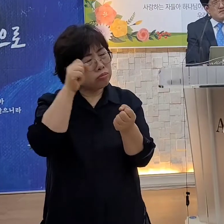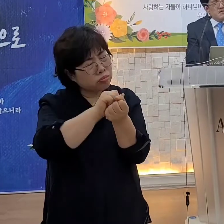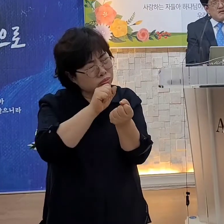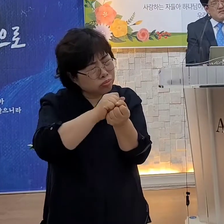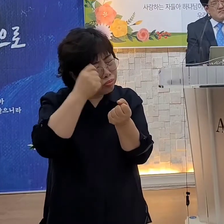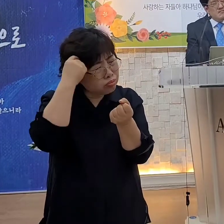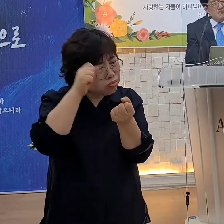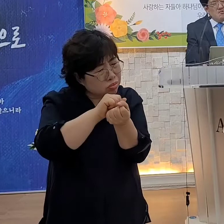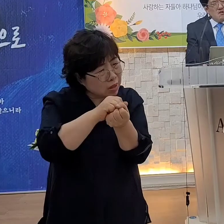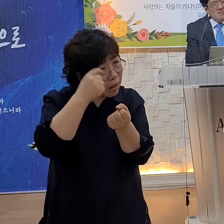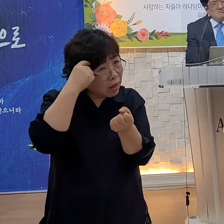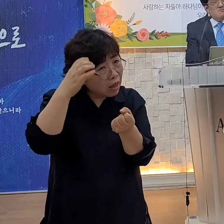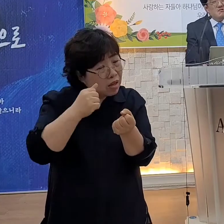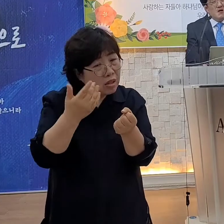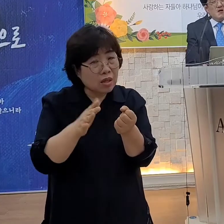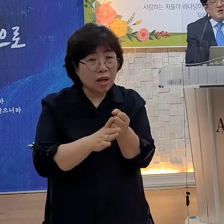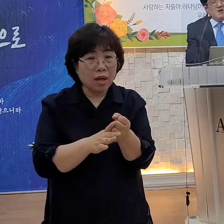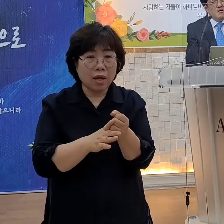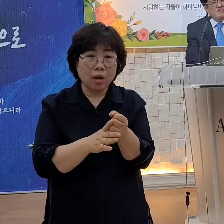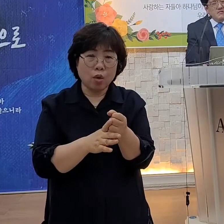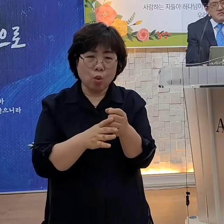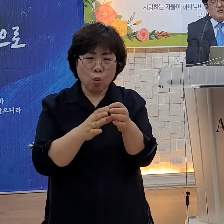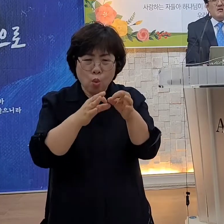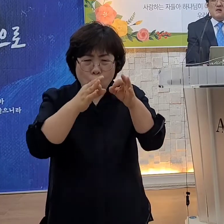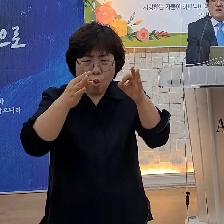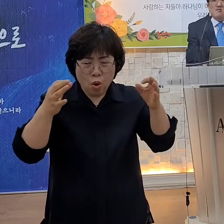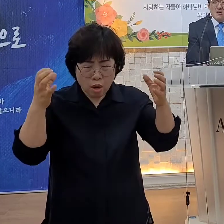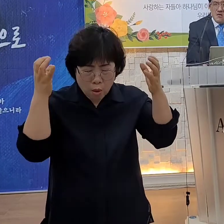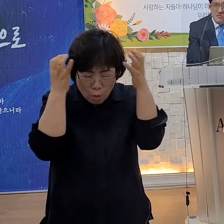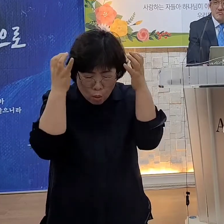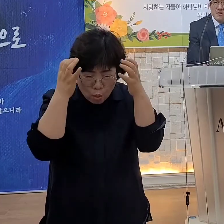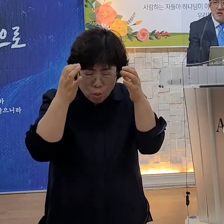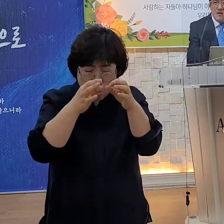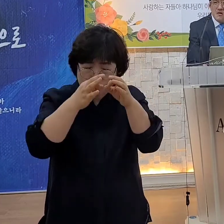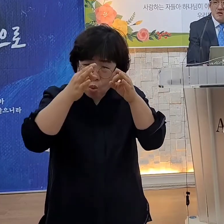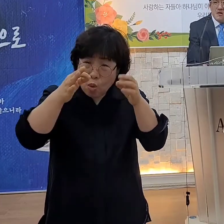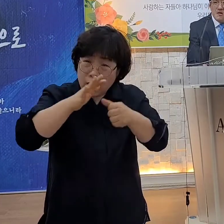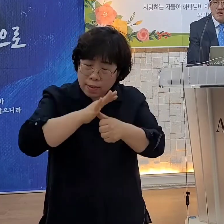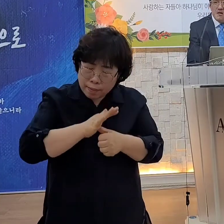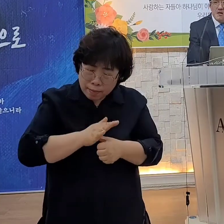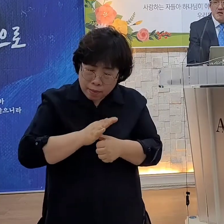love is 사랑은 오랜 고통이다. 인내다. 오래 참음이다.